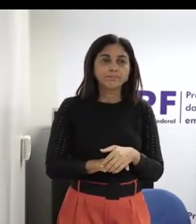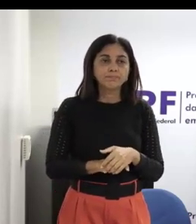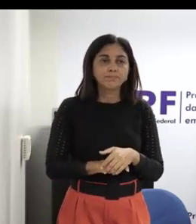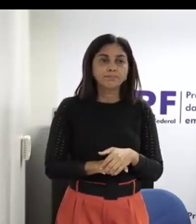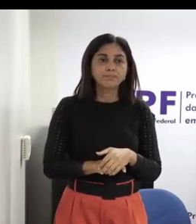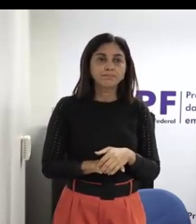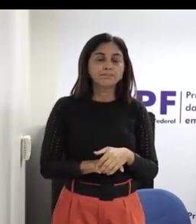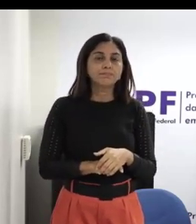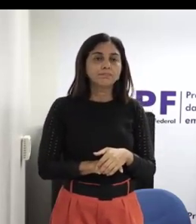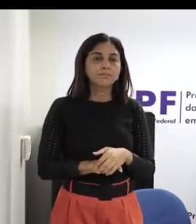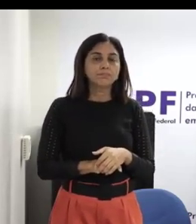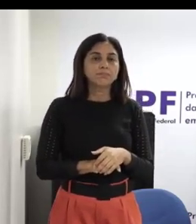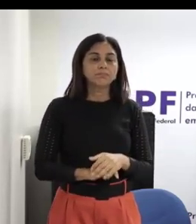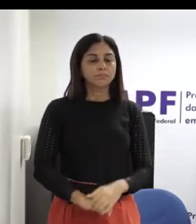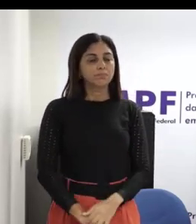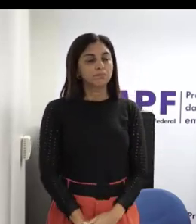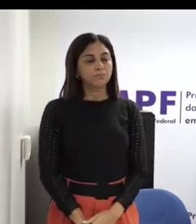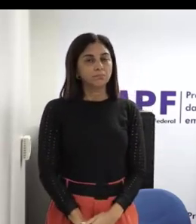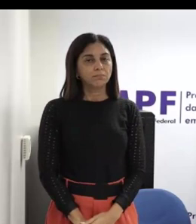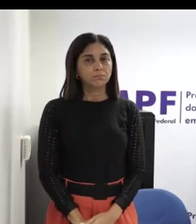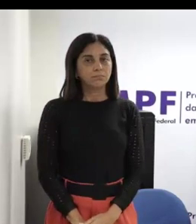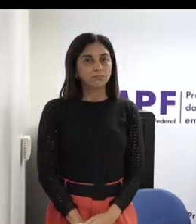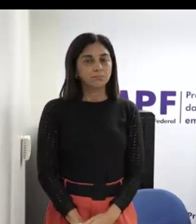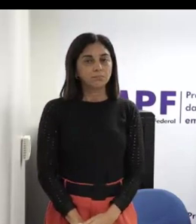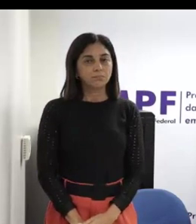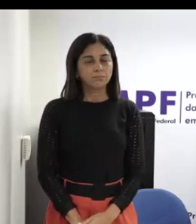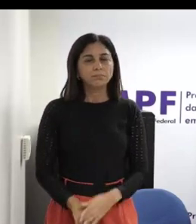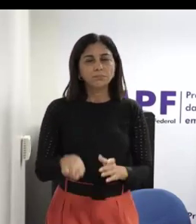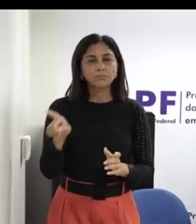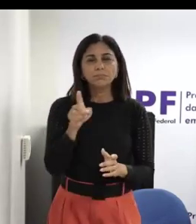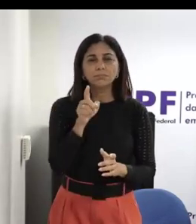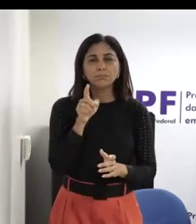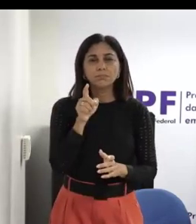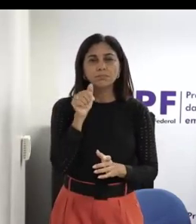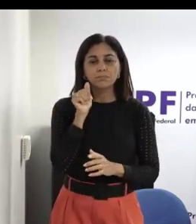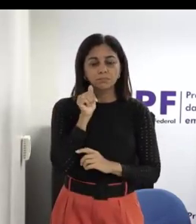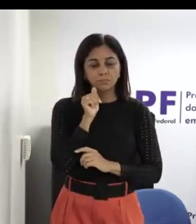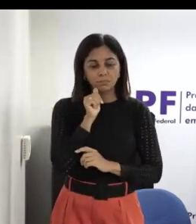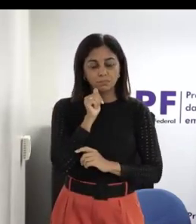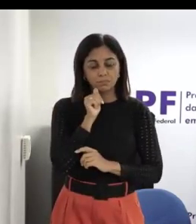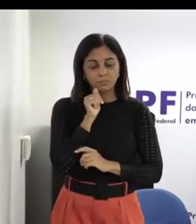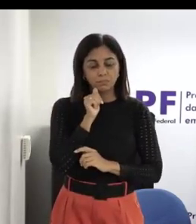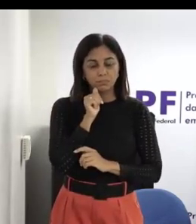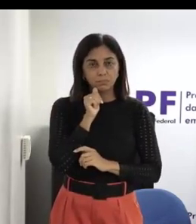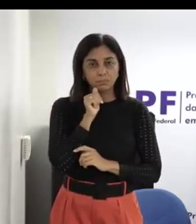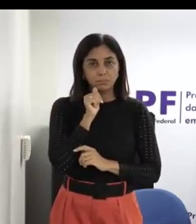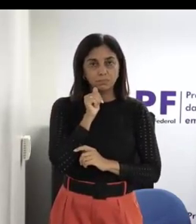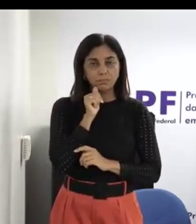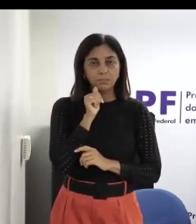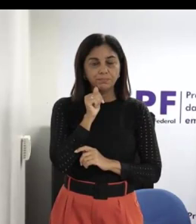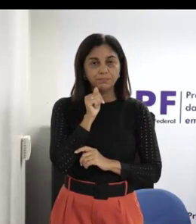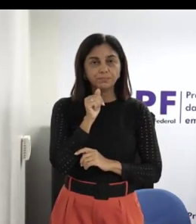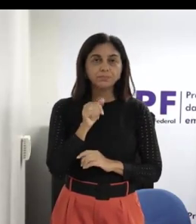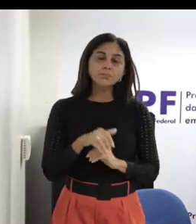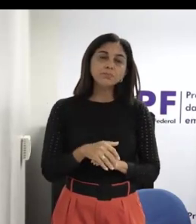complementado só pontuando ela ou ela pode ter sofrer est